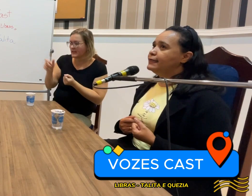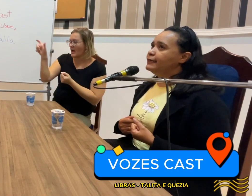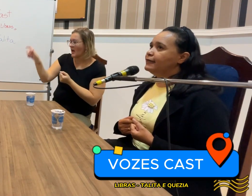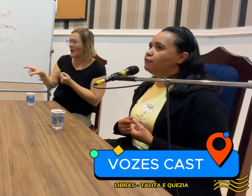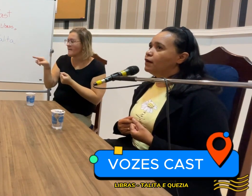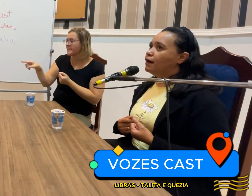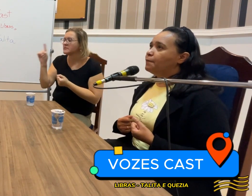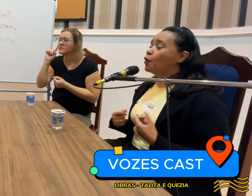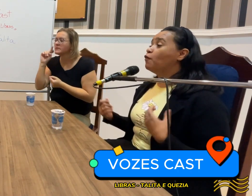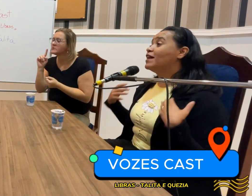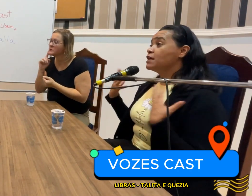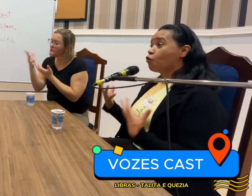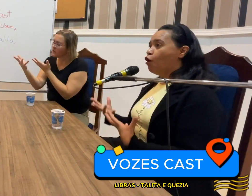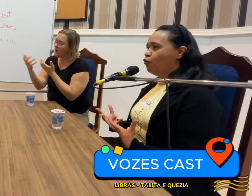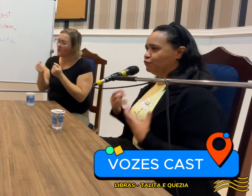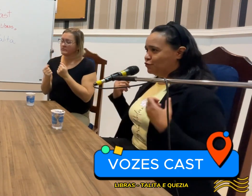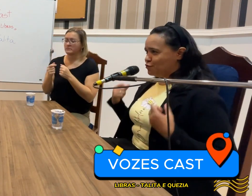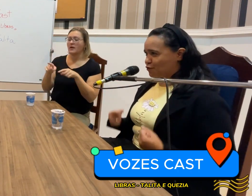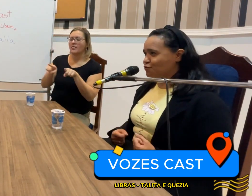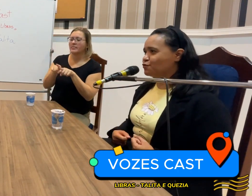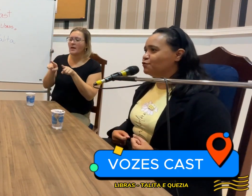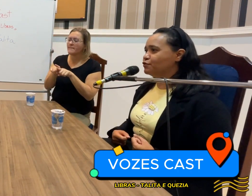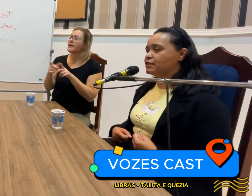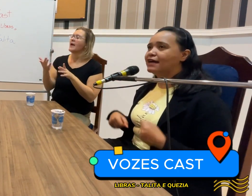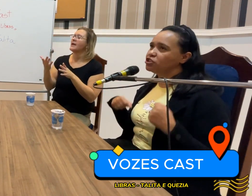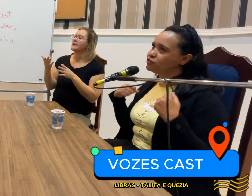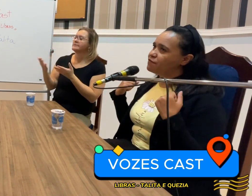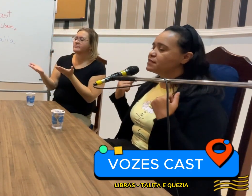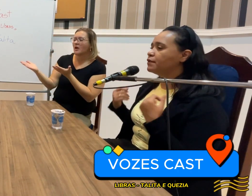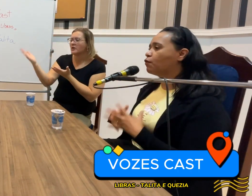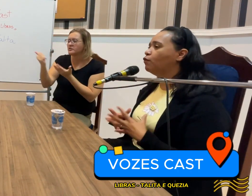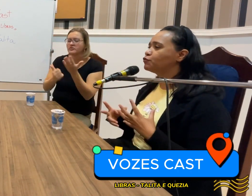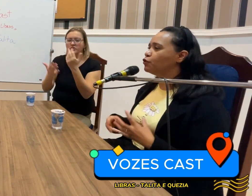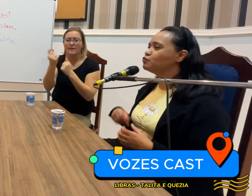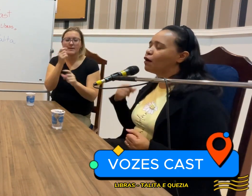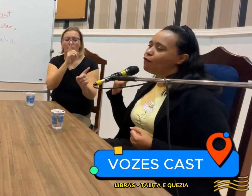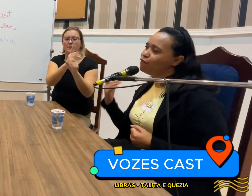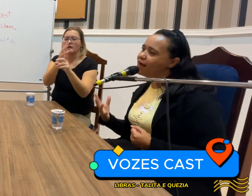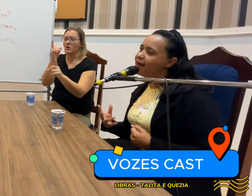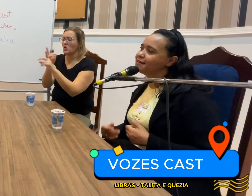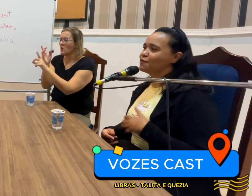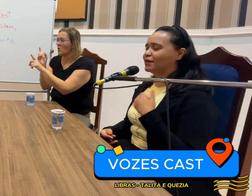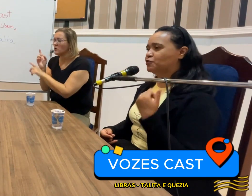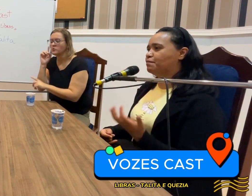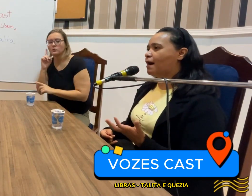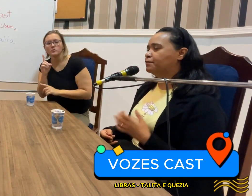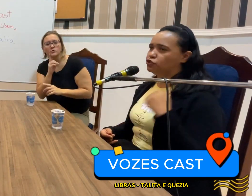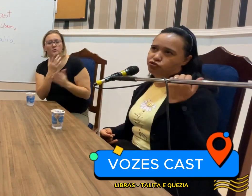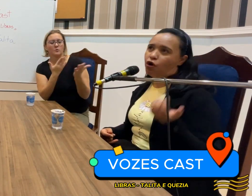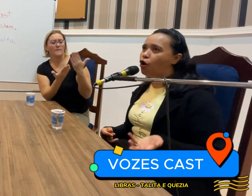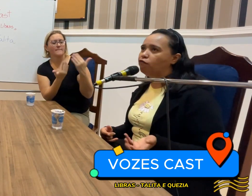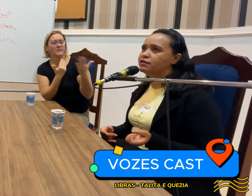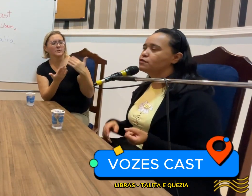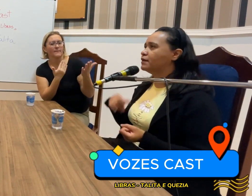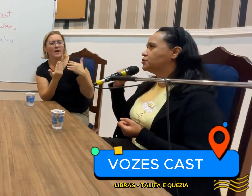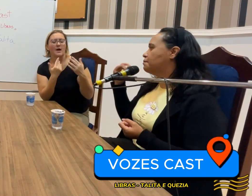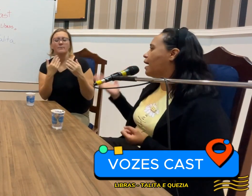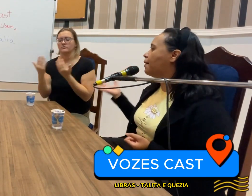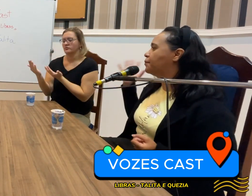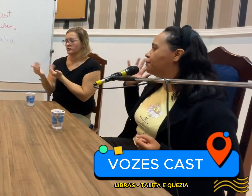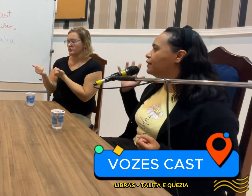Entendi. Promover encontros com surdos. A gente vai fazer um encontro hoje, uma conversa, um bate-papo de